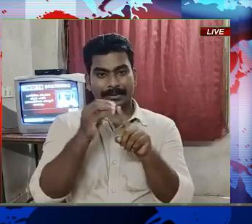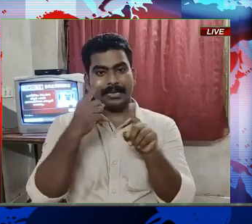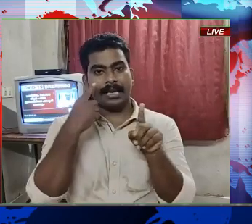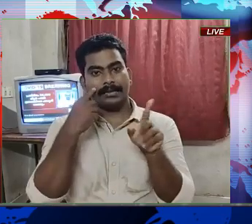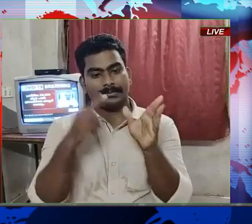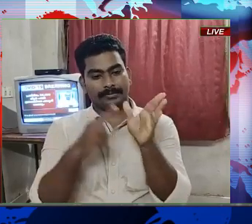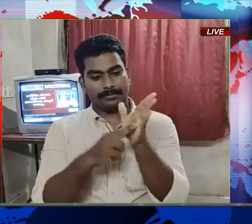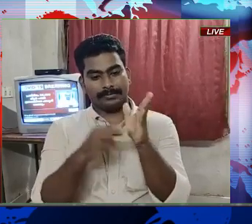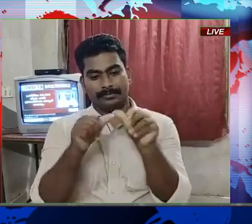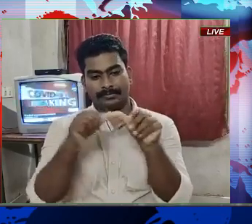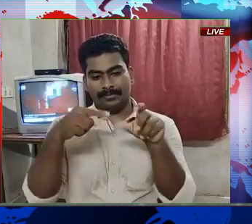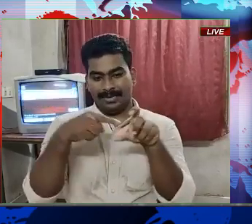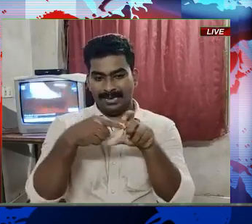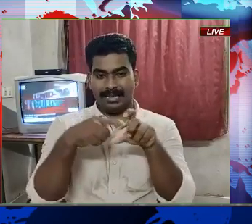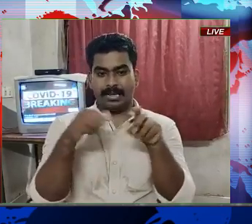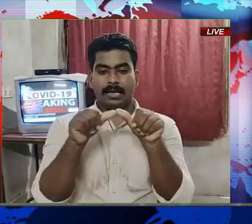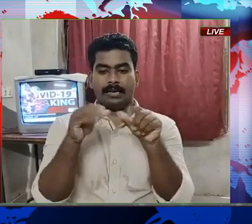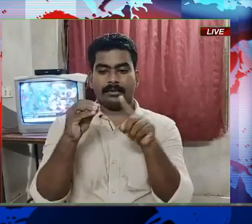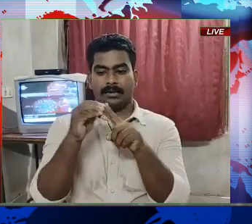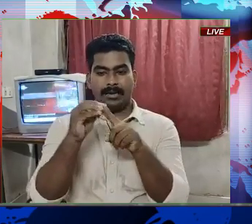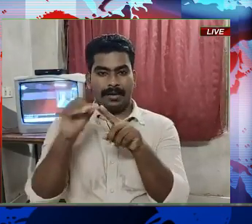കാർഷിക ഉൽപ്പന്നങ്ങൾ സമാഹരിക്കണമെന്ന്